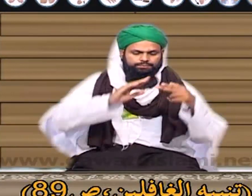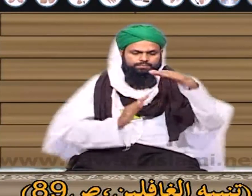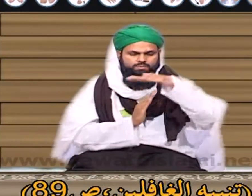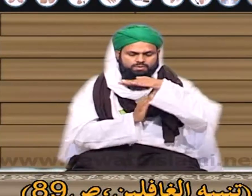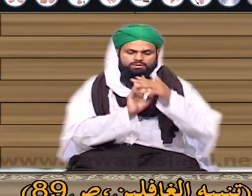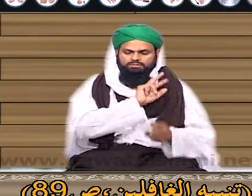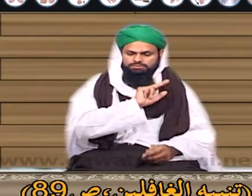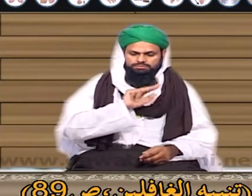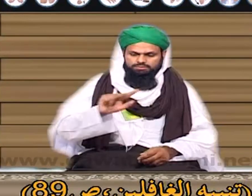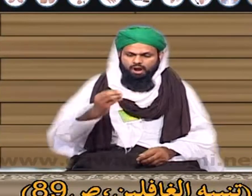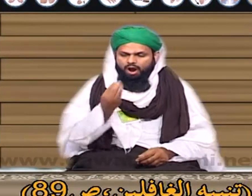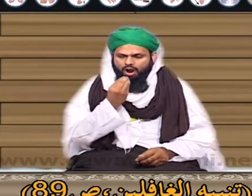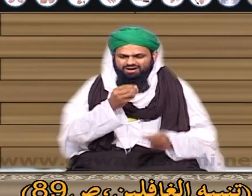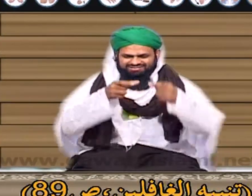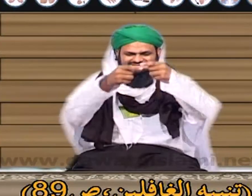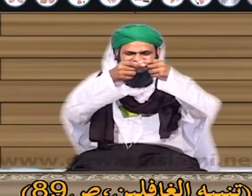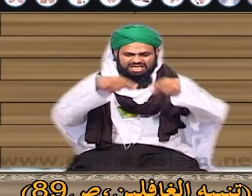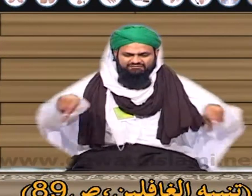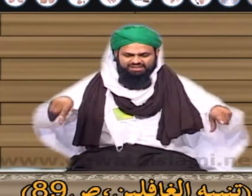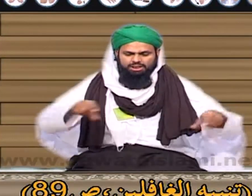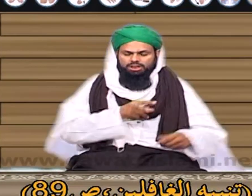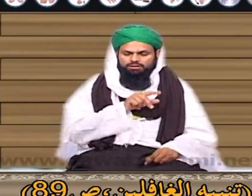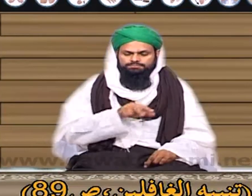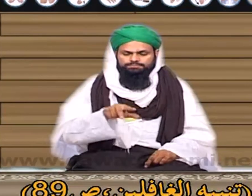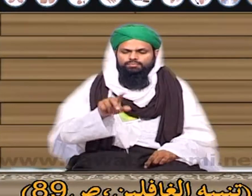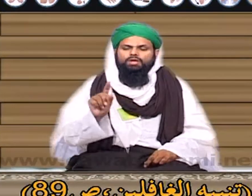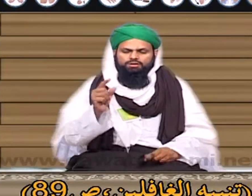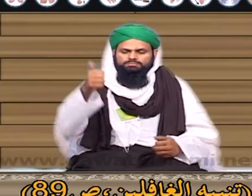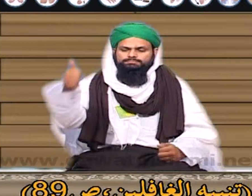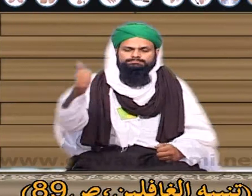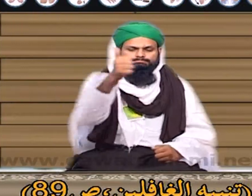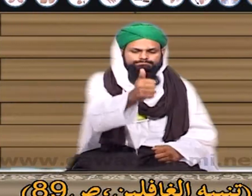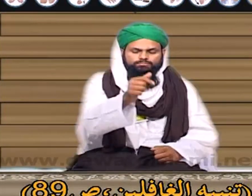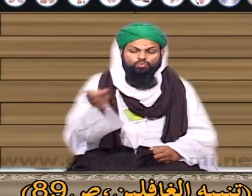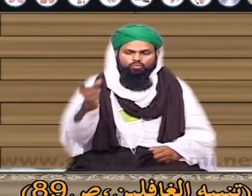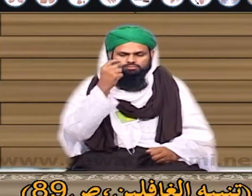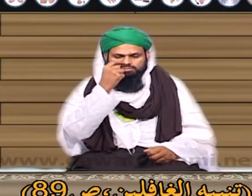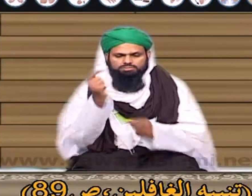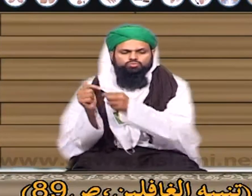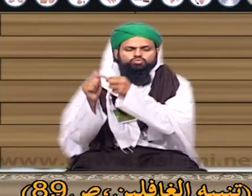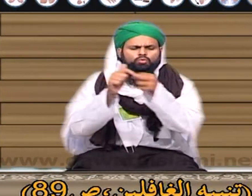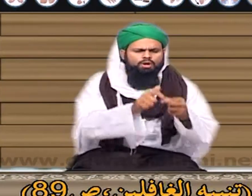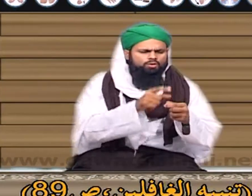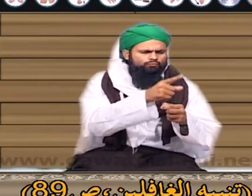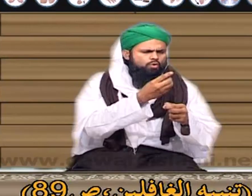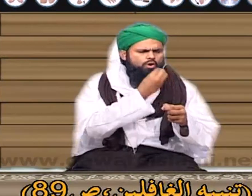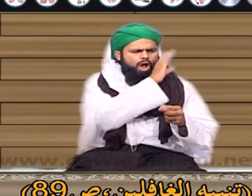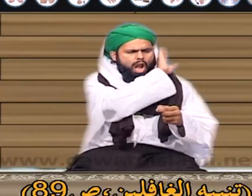کا غالباً واقعہ ہے کہ ایک بار کسی دعوت پر آپ تشریف لے گئے. دعوت میں ایک شخص کے بارے میں کسی نے پوچھا کہ وہ